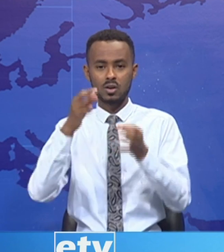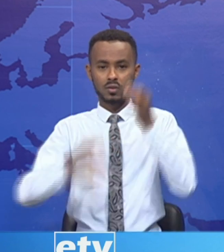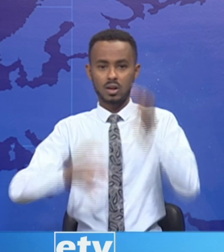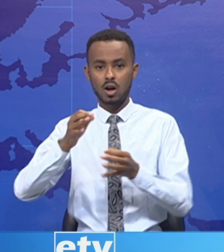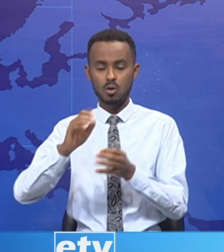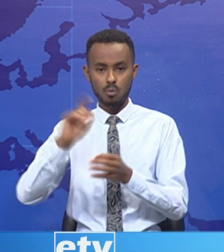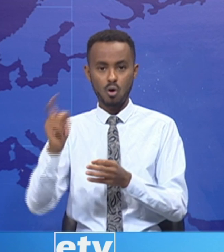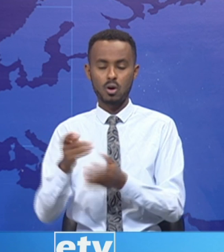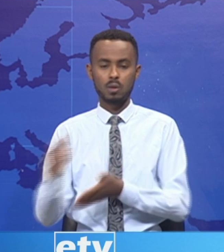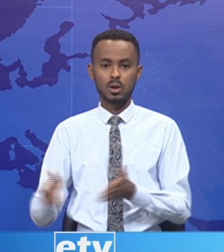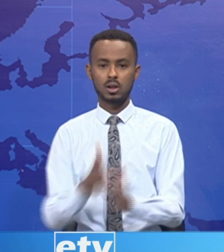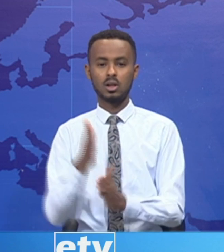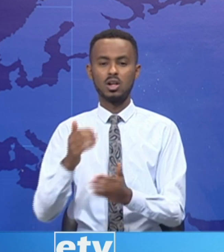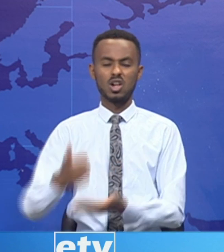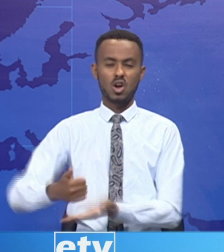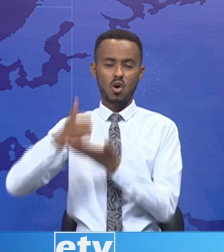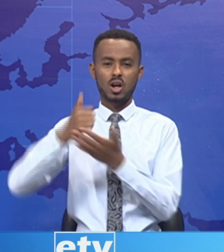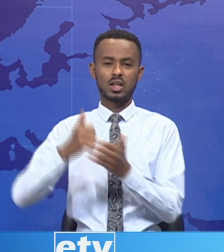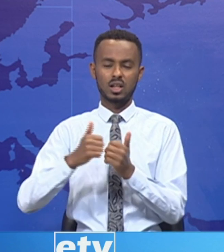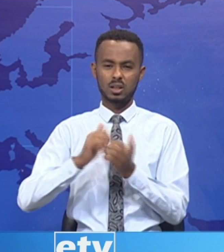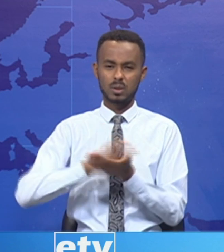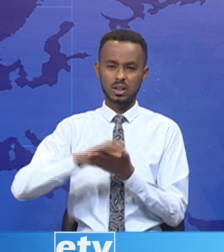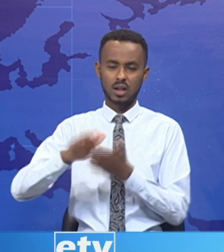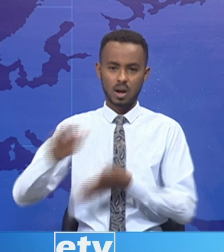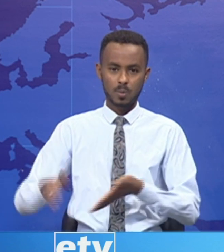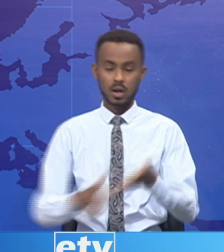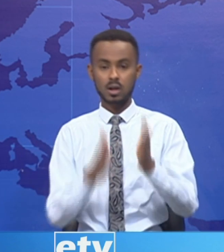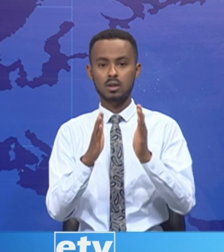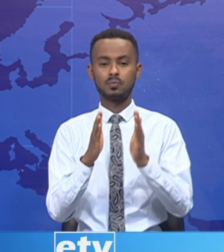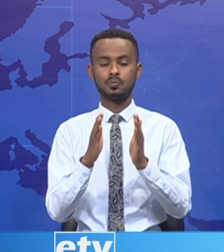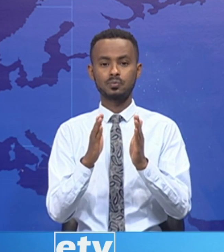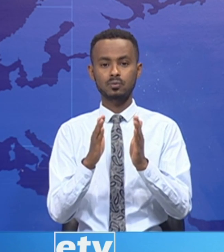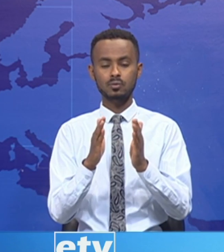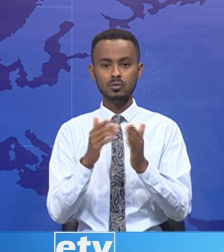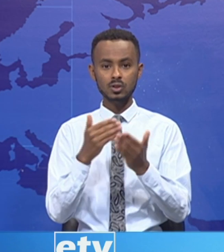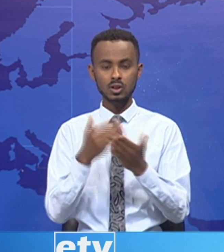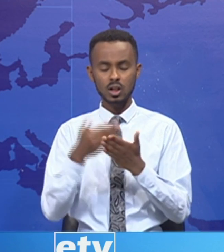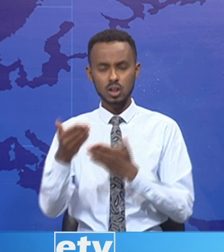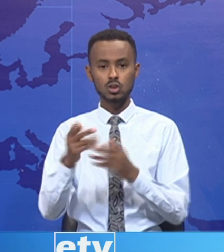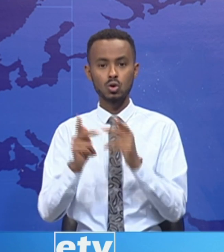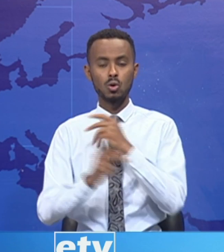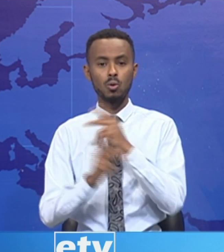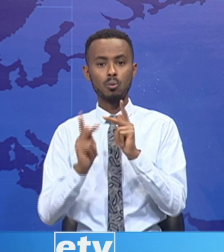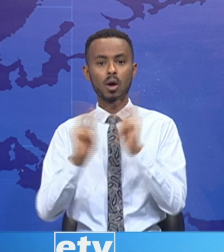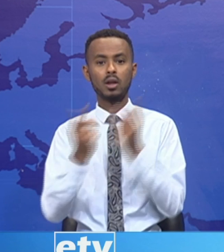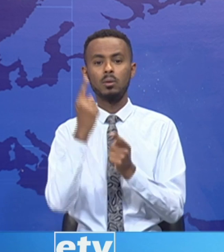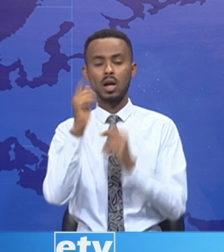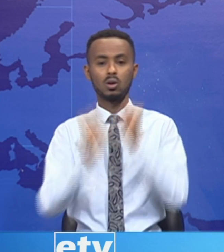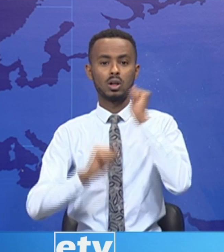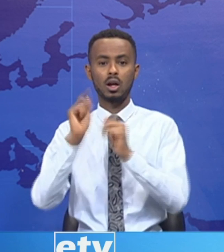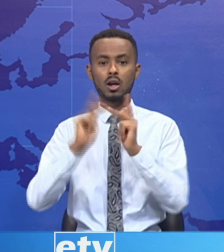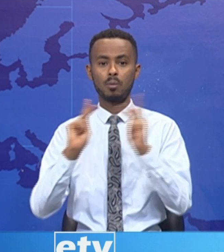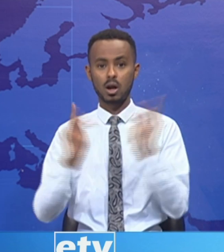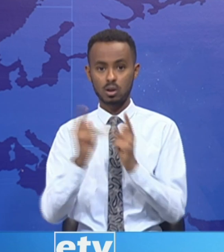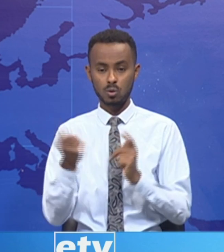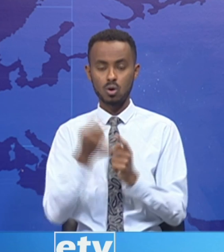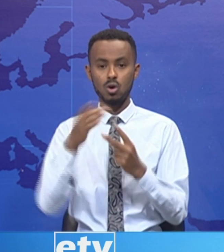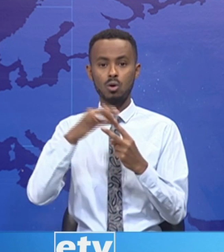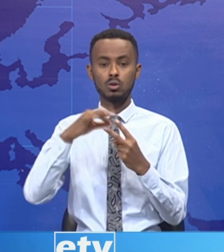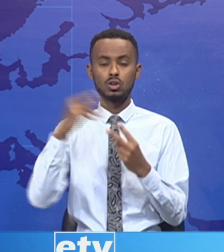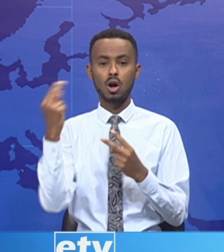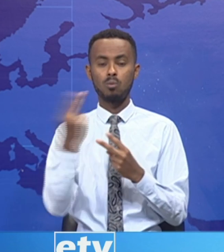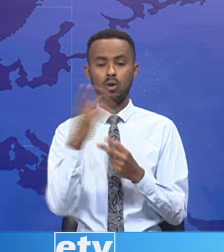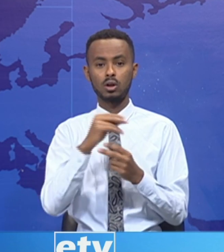መንገድ ከወገንተኝነት በጸዳ መንገድ ገዢው ፓርቲም እንዳንድ ተወዳዳሪ ፓርቲ ሆኖ ምርጫ